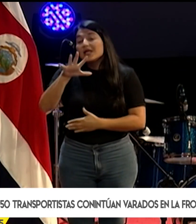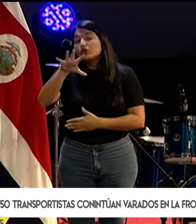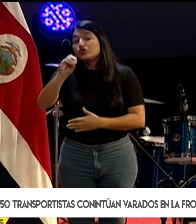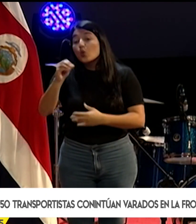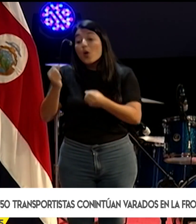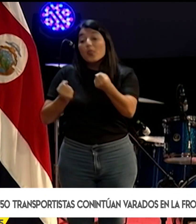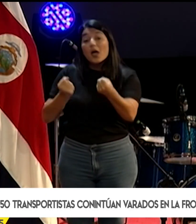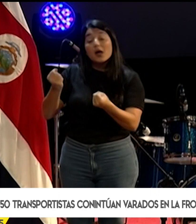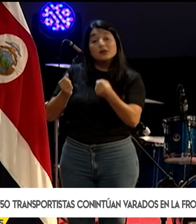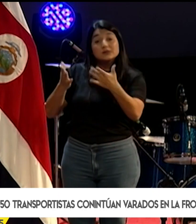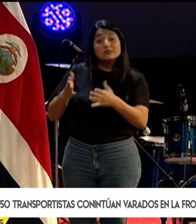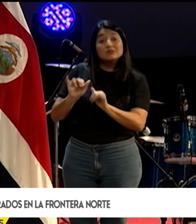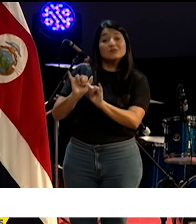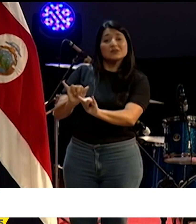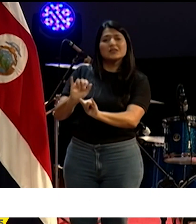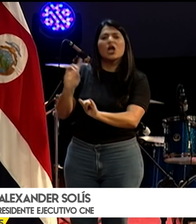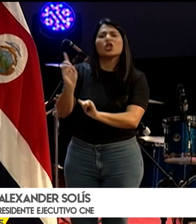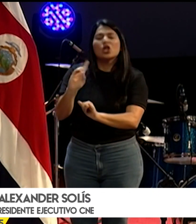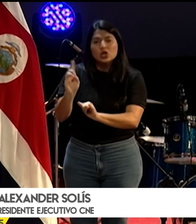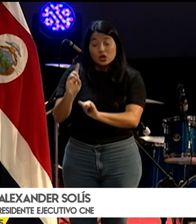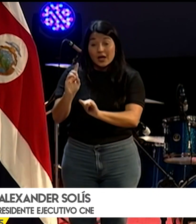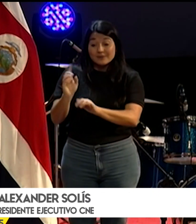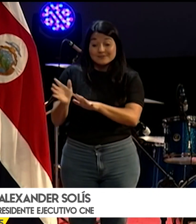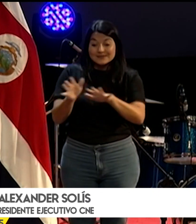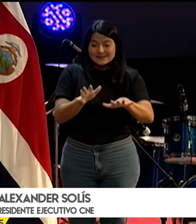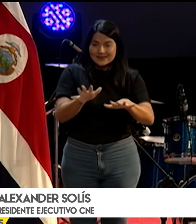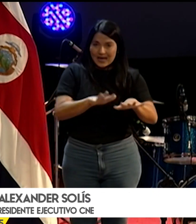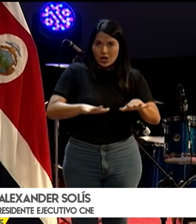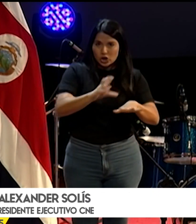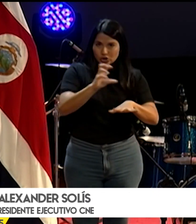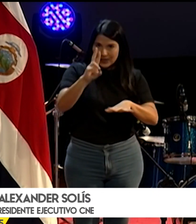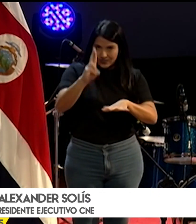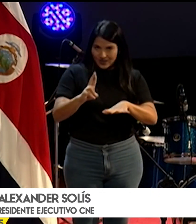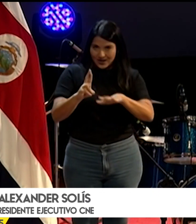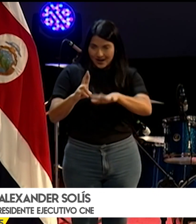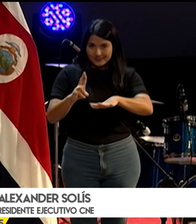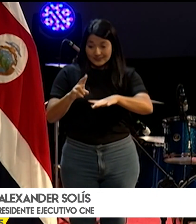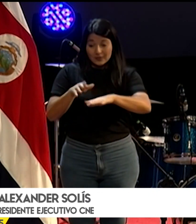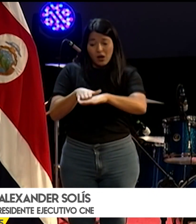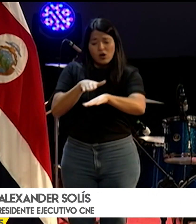conductores que están varados del lado costarricense, que no pueden pasar